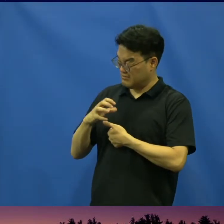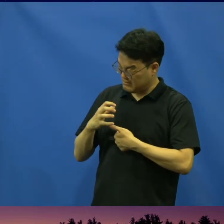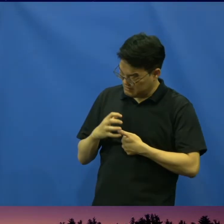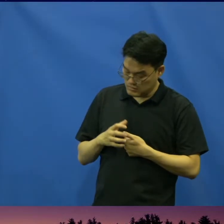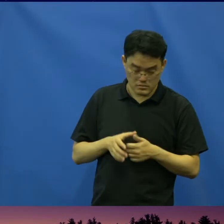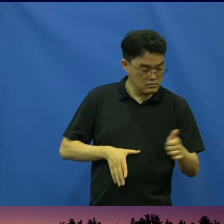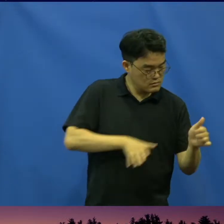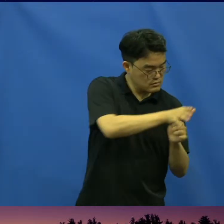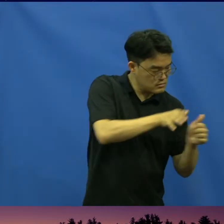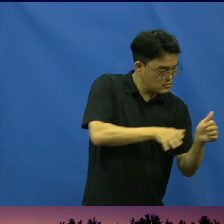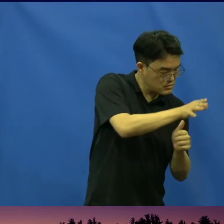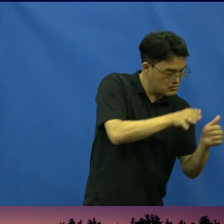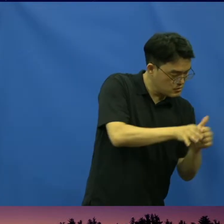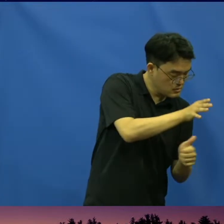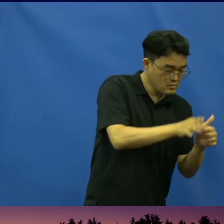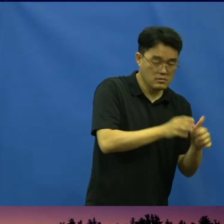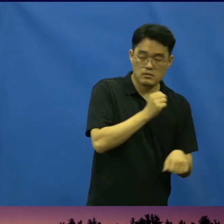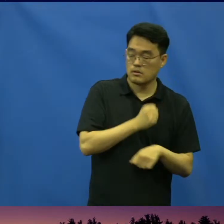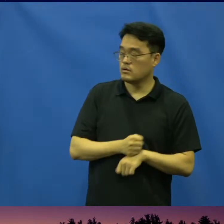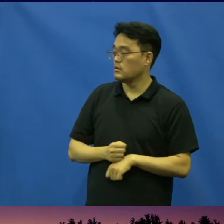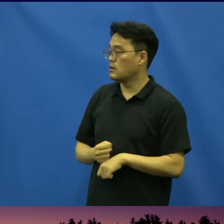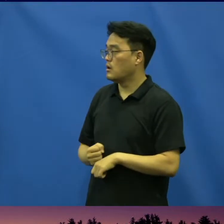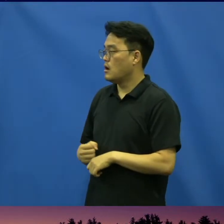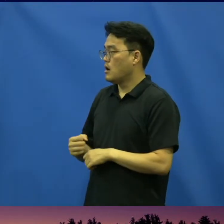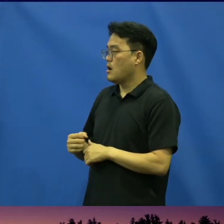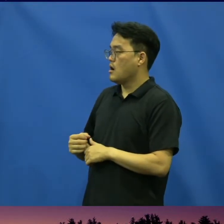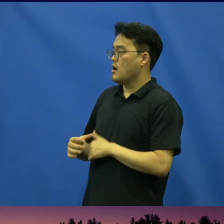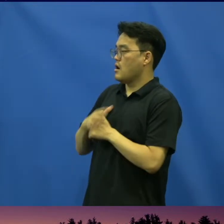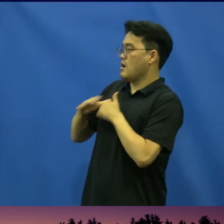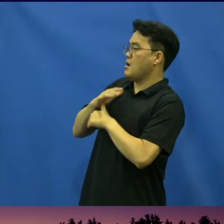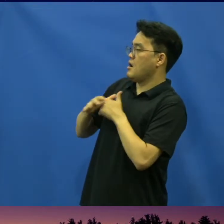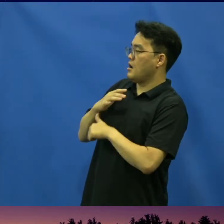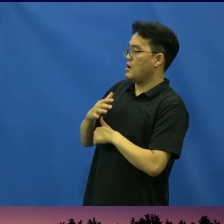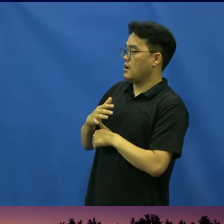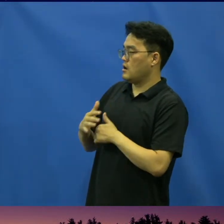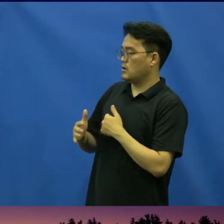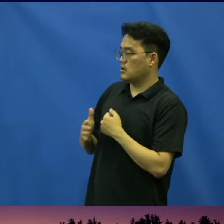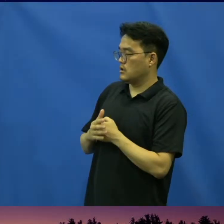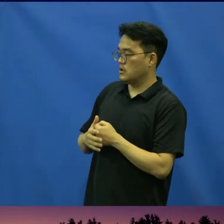공격하고 공격하다니 그 사람이 목숨을 끊어버리기도 하고.